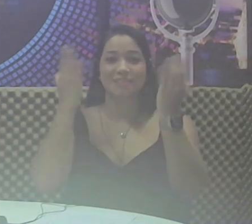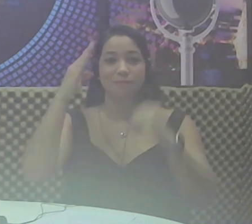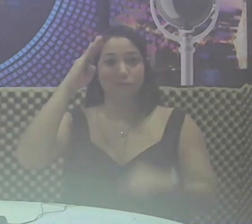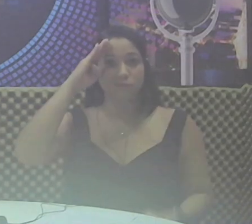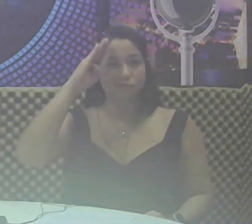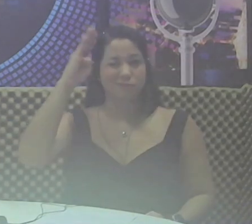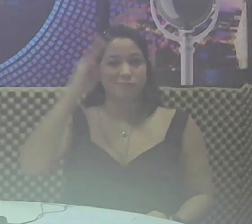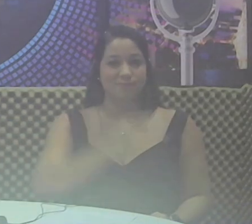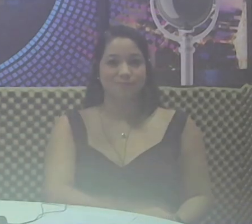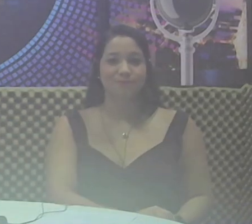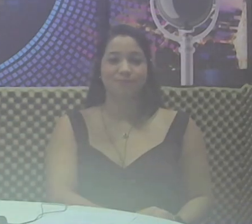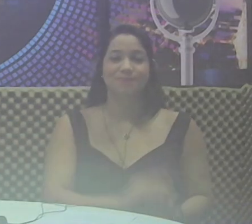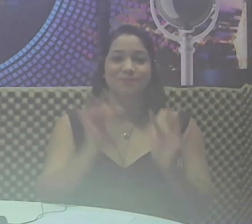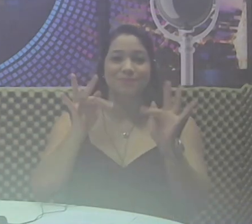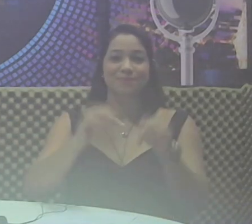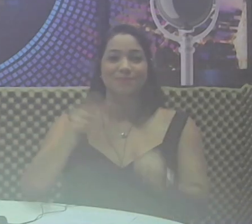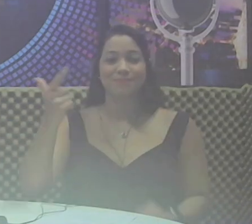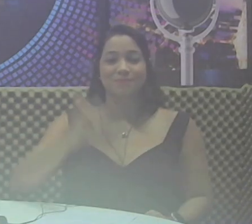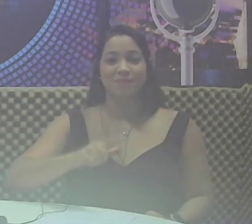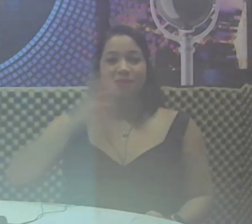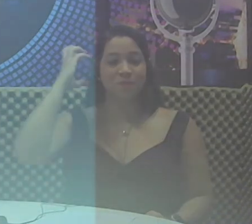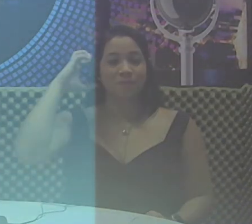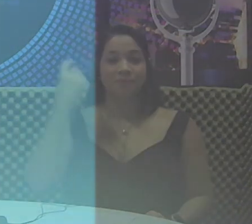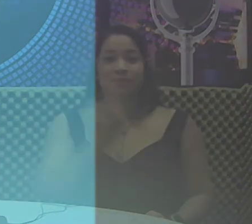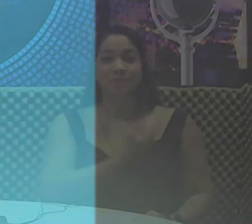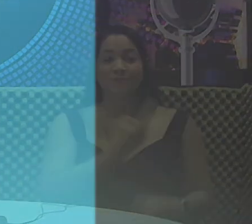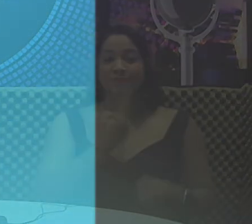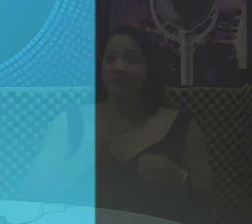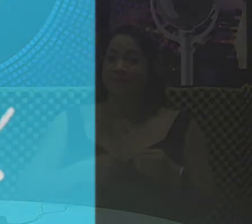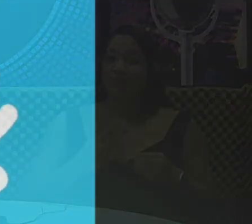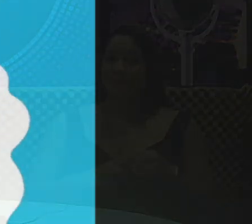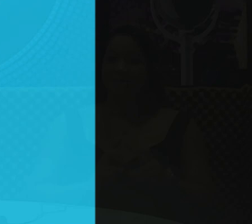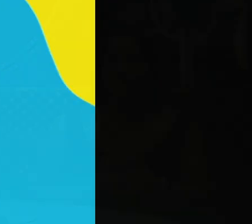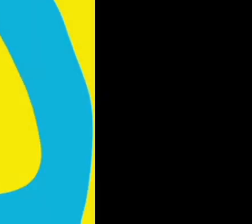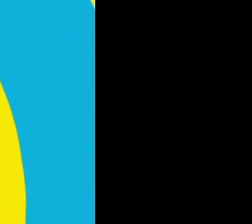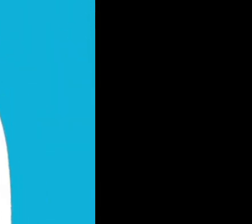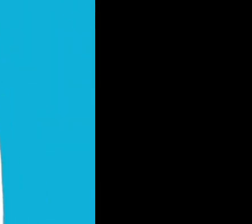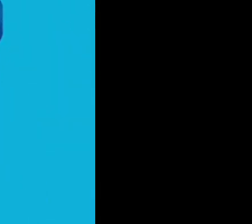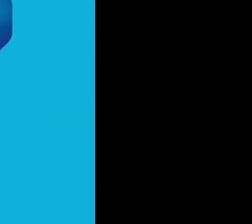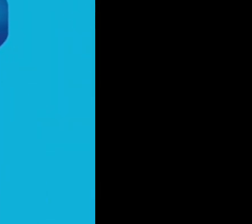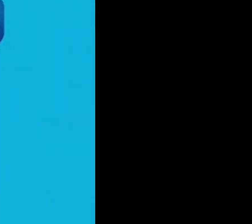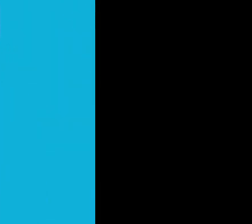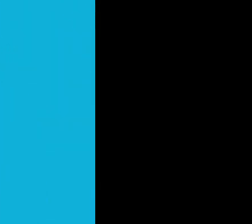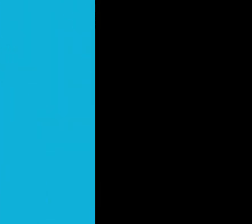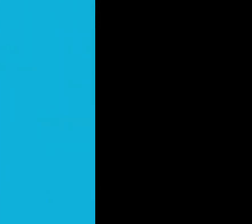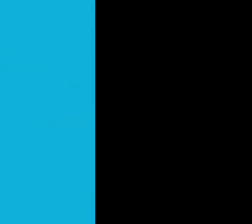bem. Fica por aqui mais uma edição do programa da Rádio Nossa Cidade.